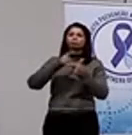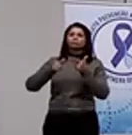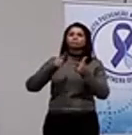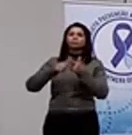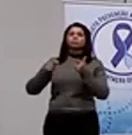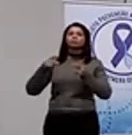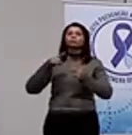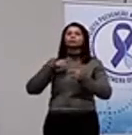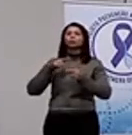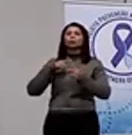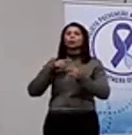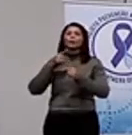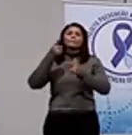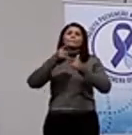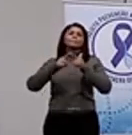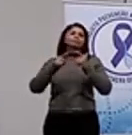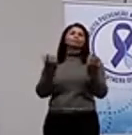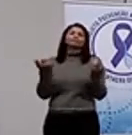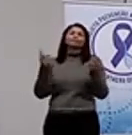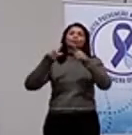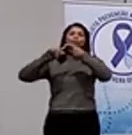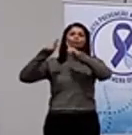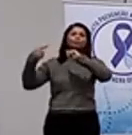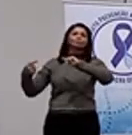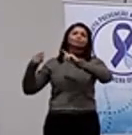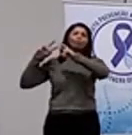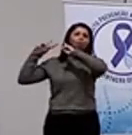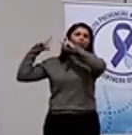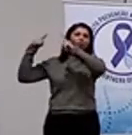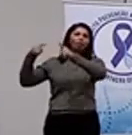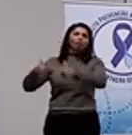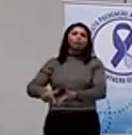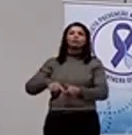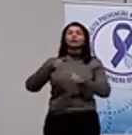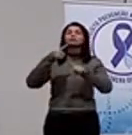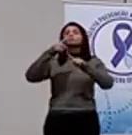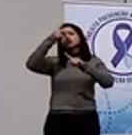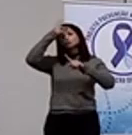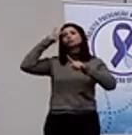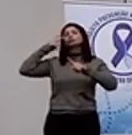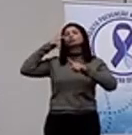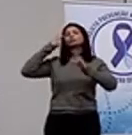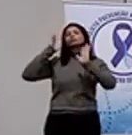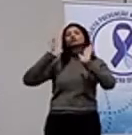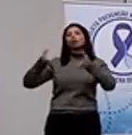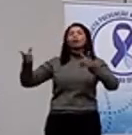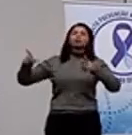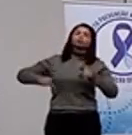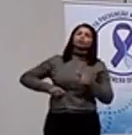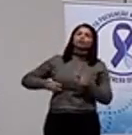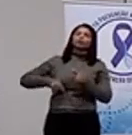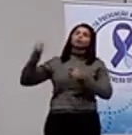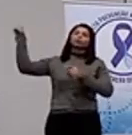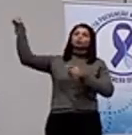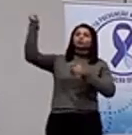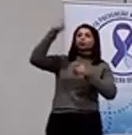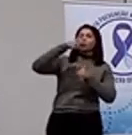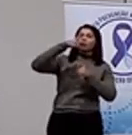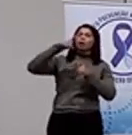genéticas, porque as pessoas que sofreram com aquela radiação tiveram também os óvulos, os espermatozoides